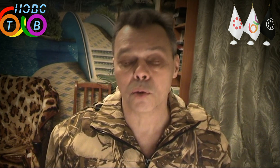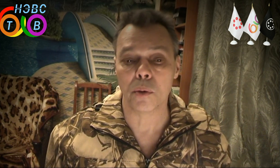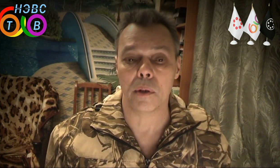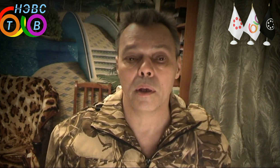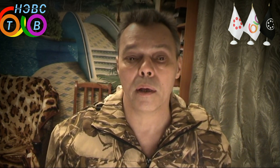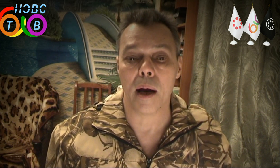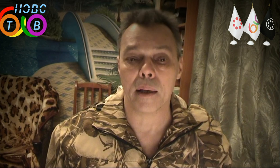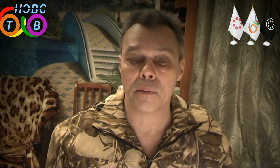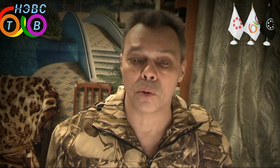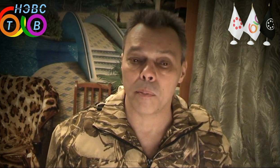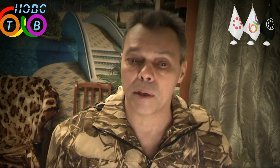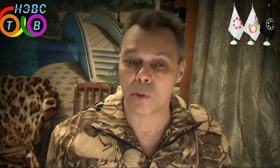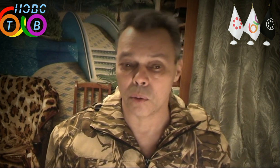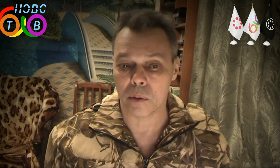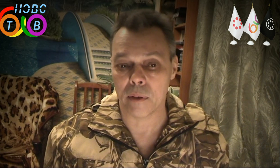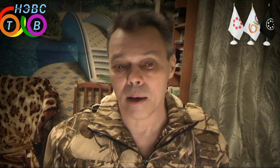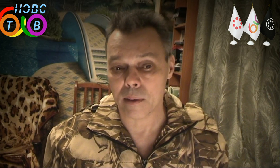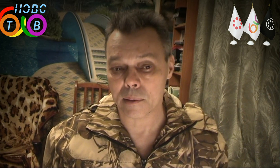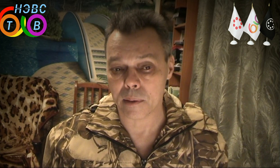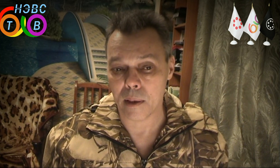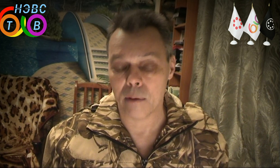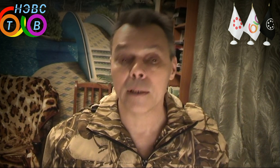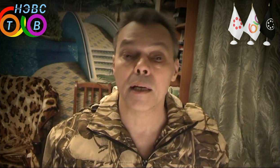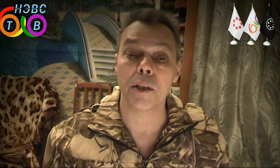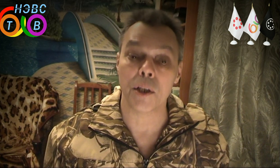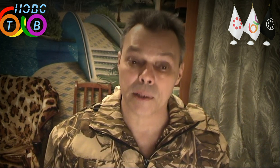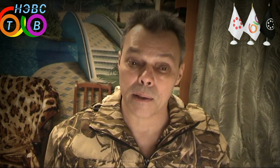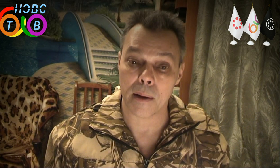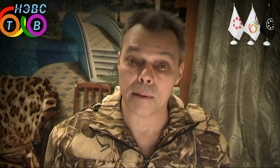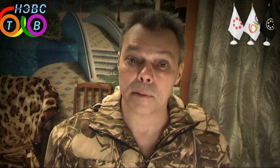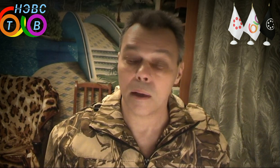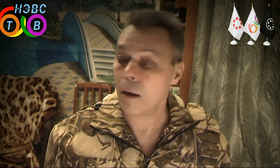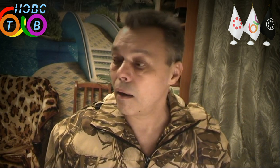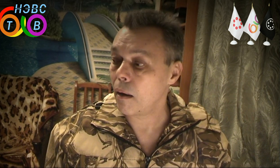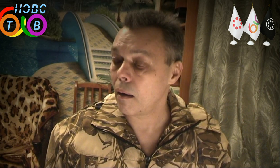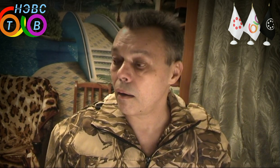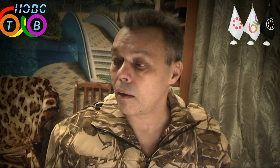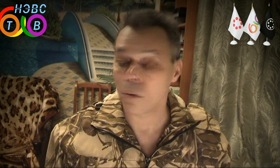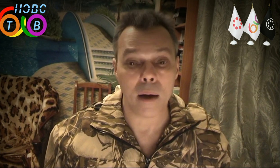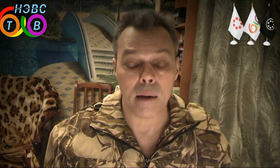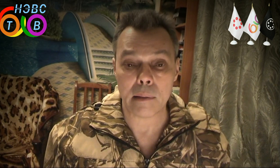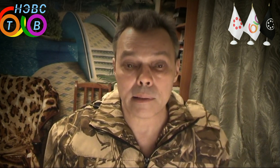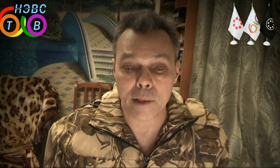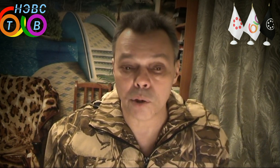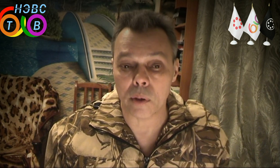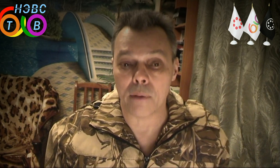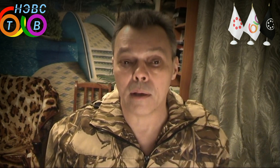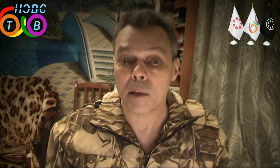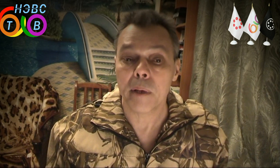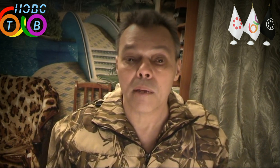сути, как это все происходит в реальности, в энергетической реальности. Но это не значит, что я отбрыкиваюсь